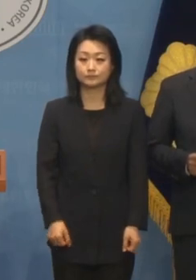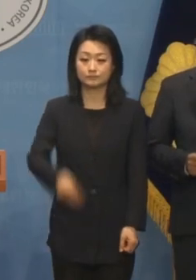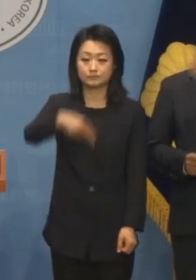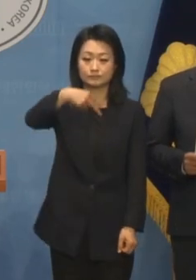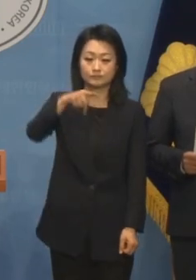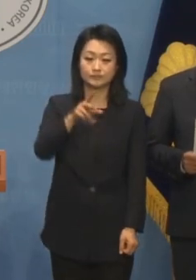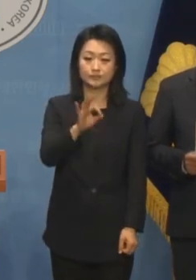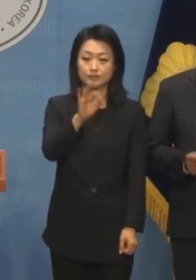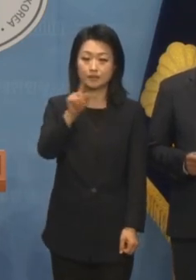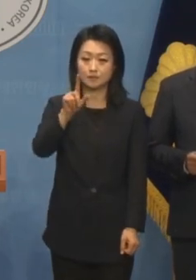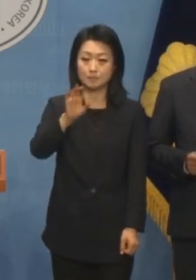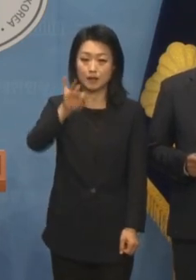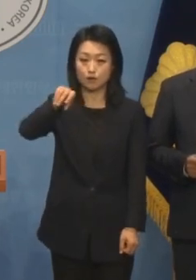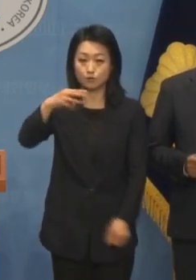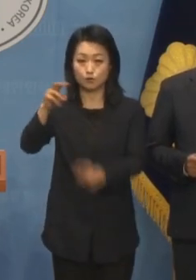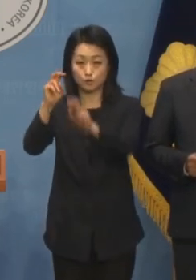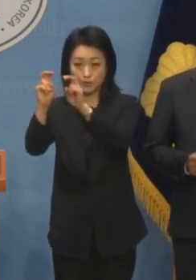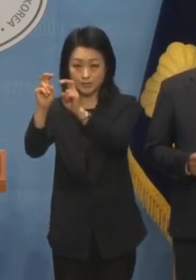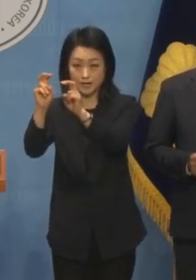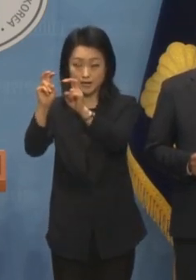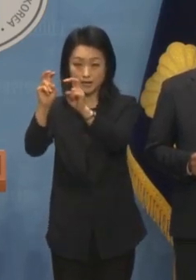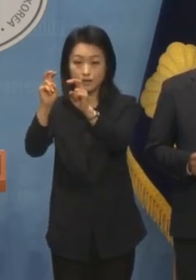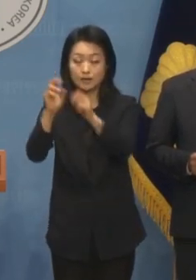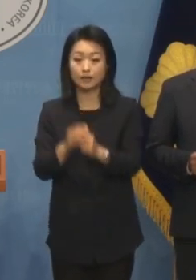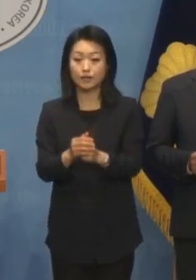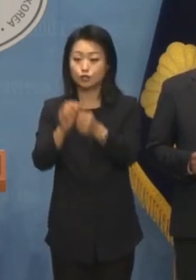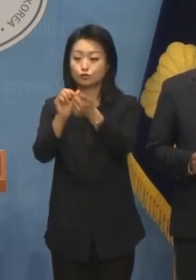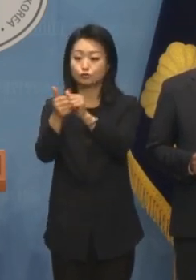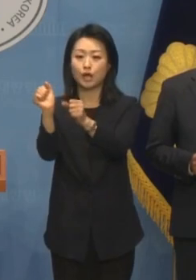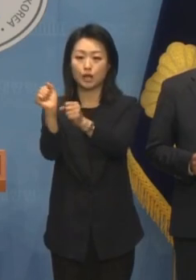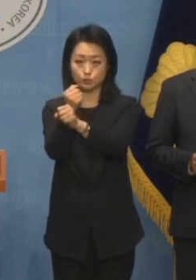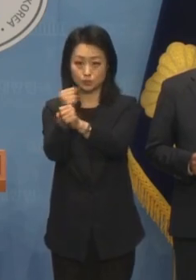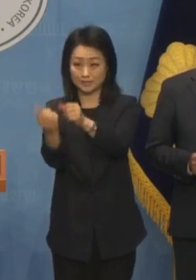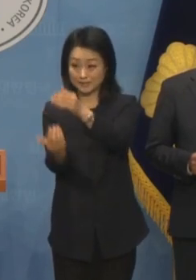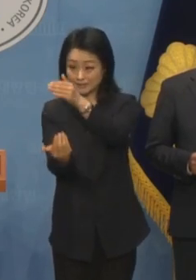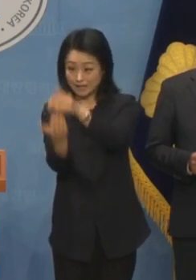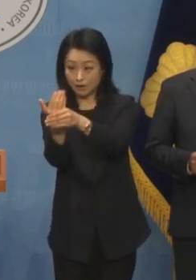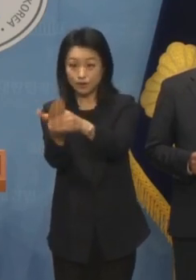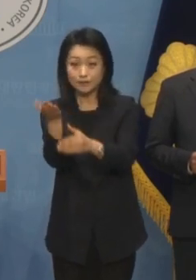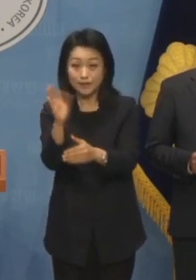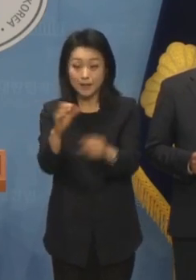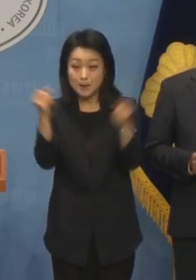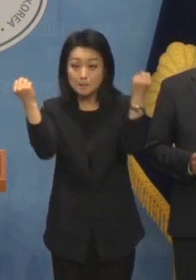쌍방울 주가 조작을 대북 송금 사건으로 둔갑시킨